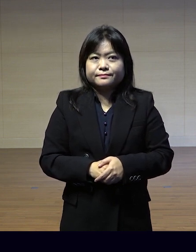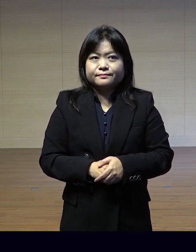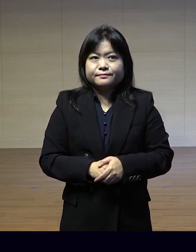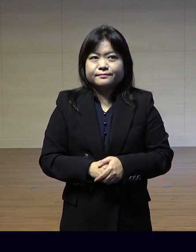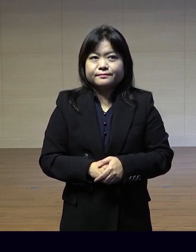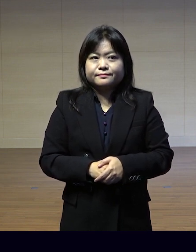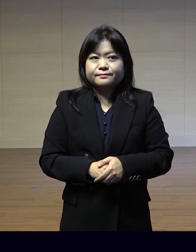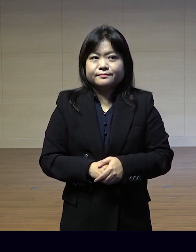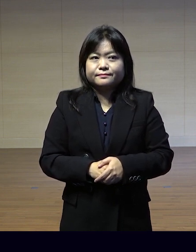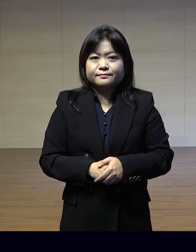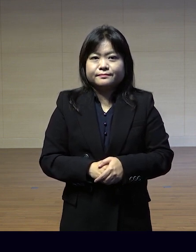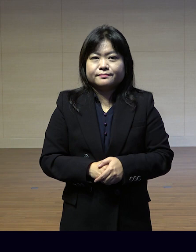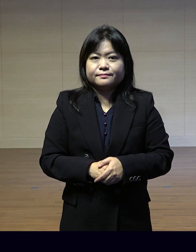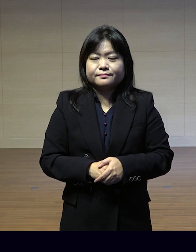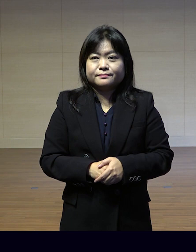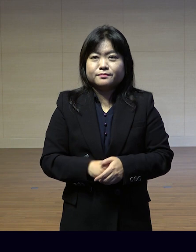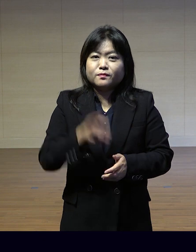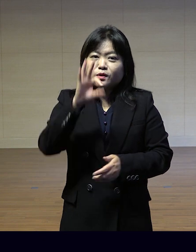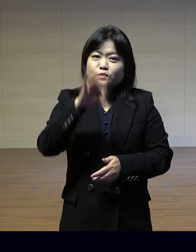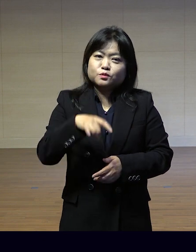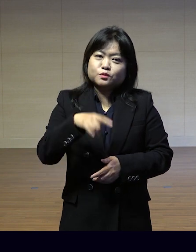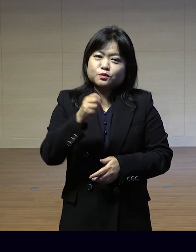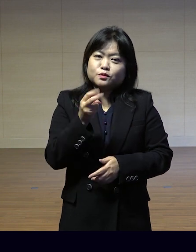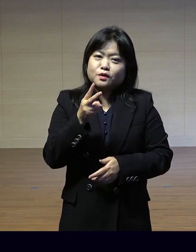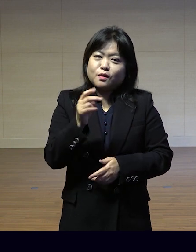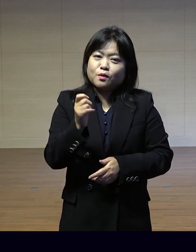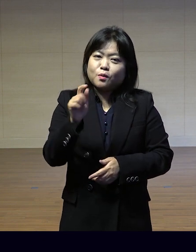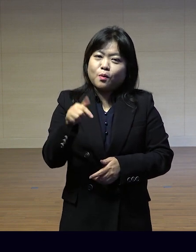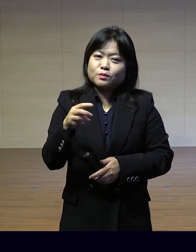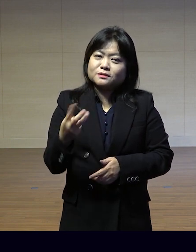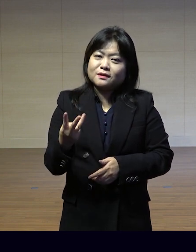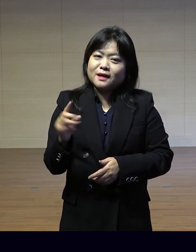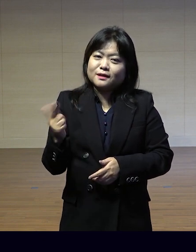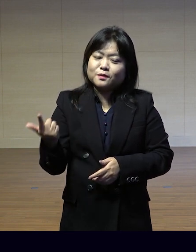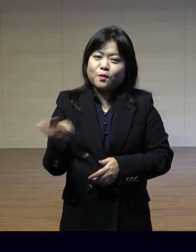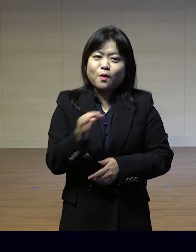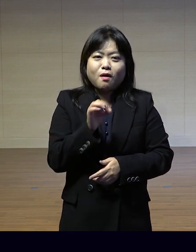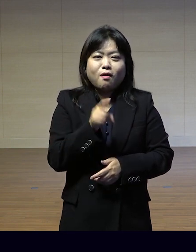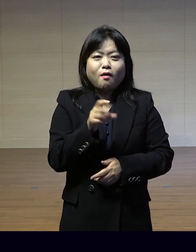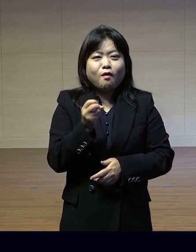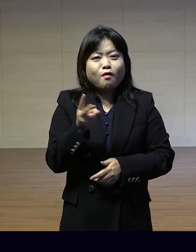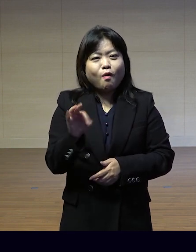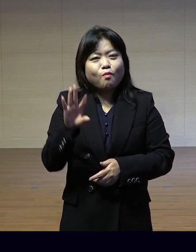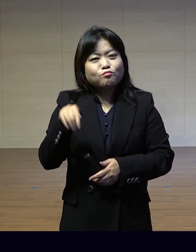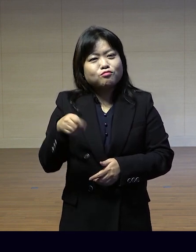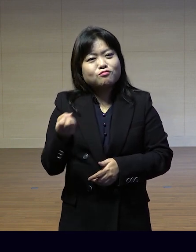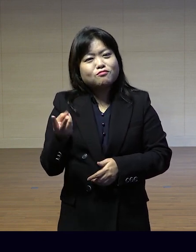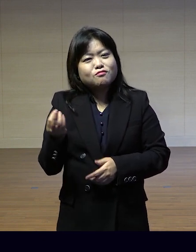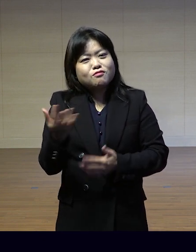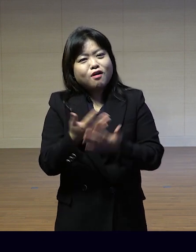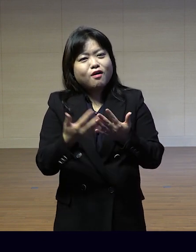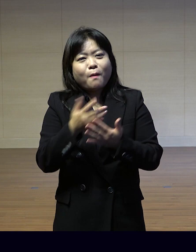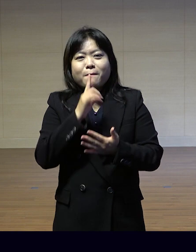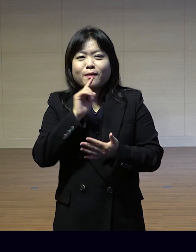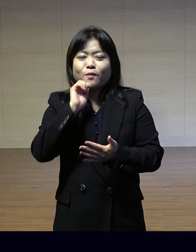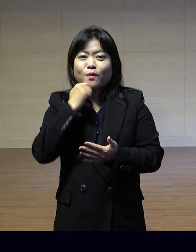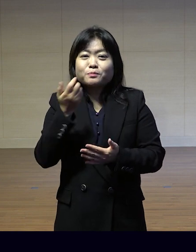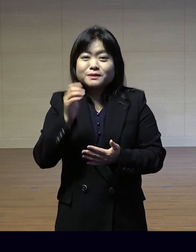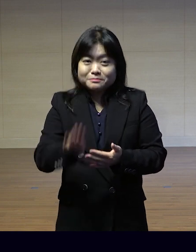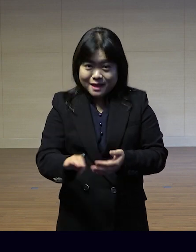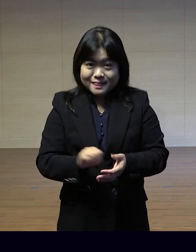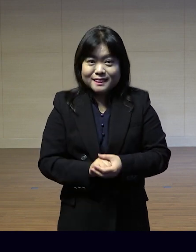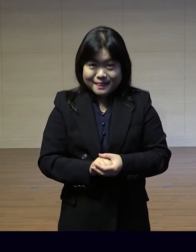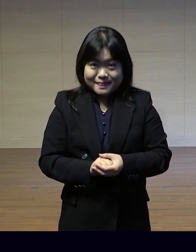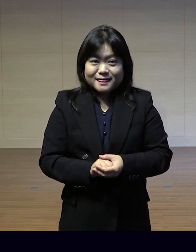이거는 우여곡절이라는 표현을 쓰면 안 될 것 같고요. 어영부영하기도 좀 그런 것 같습니다만 어쨌든 이렇게